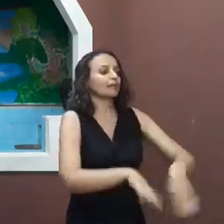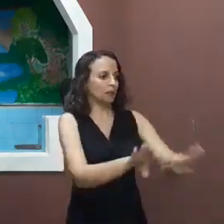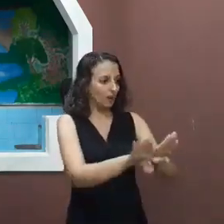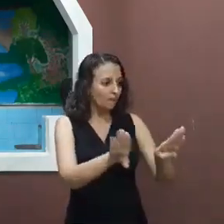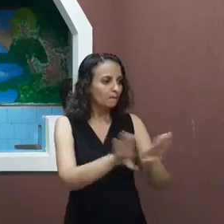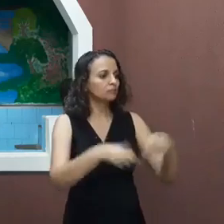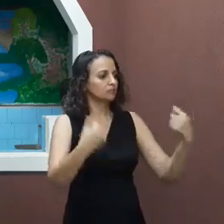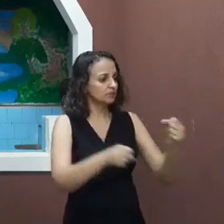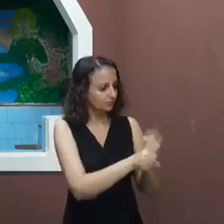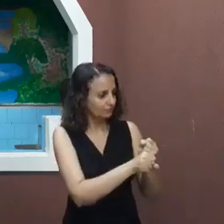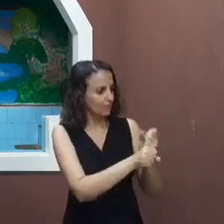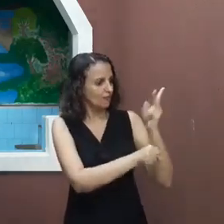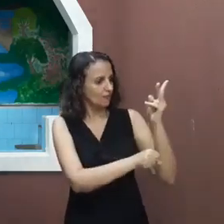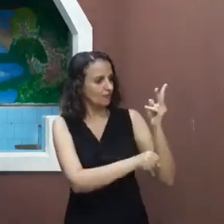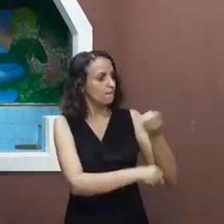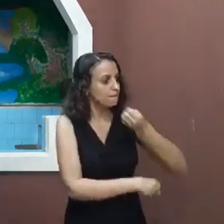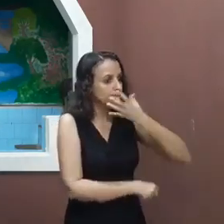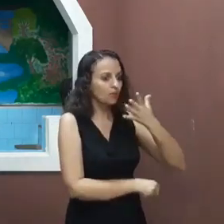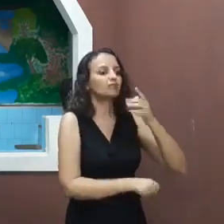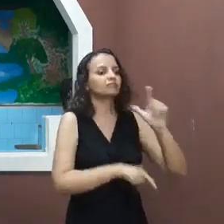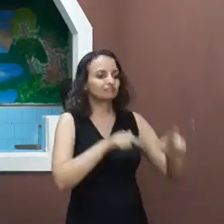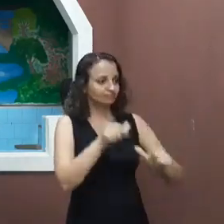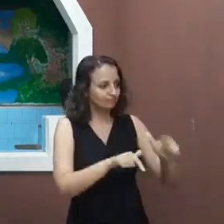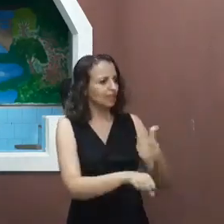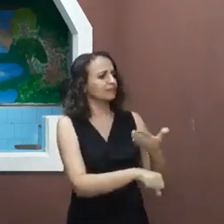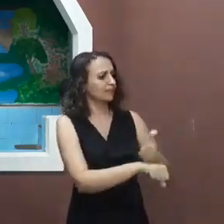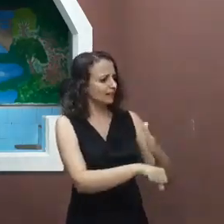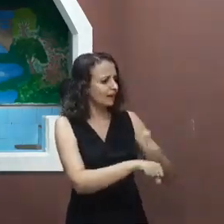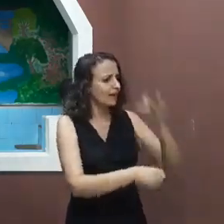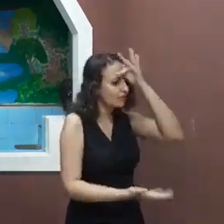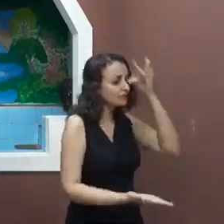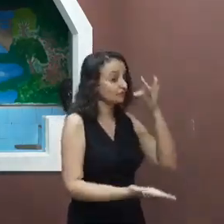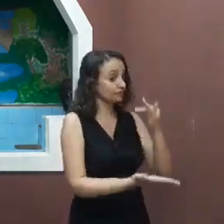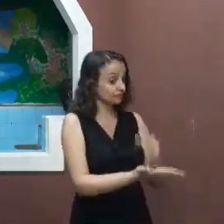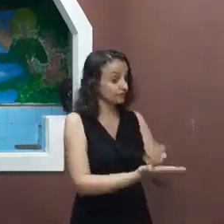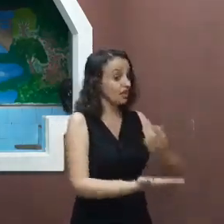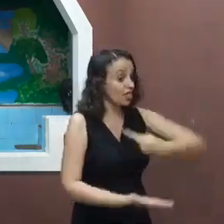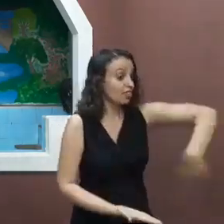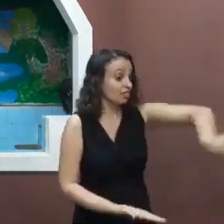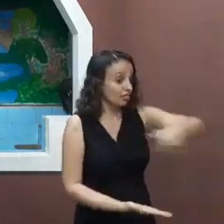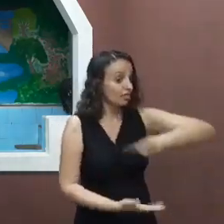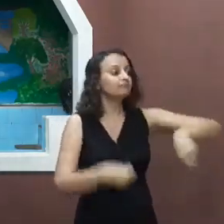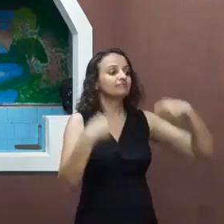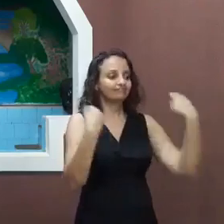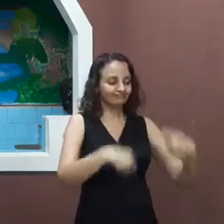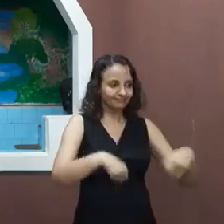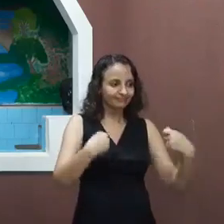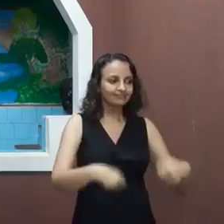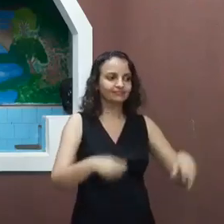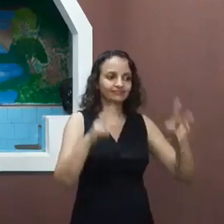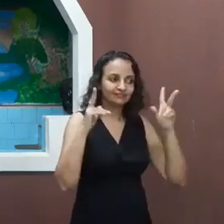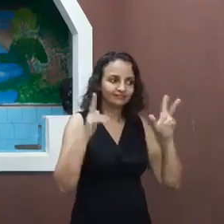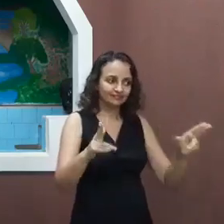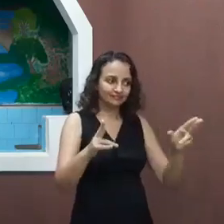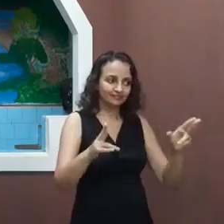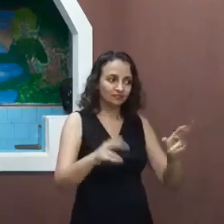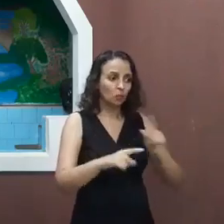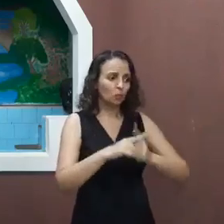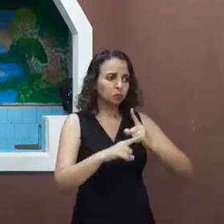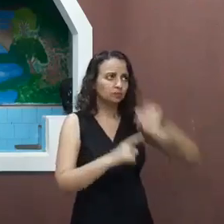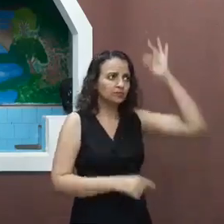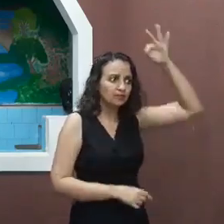obras. Amém? Nós precisamos ser pessoas que tenham obras. Porque nós cremos que o